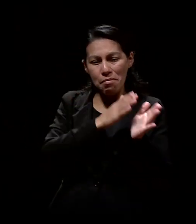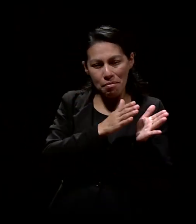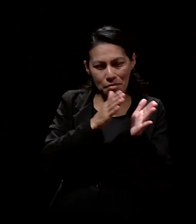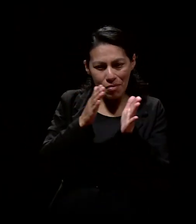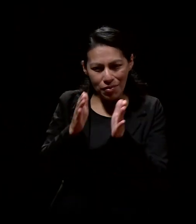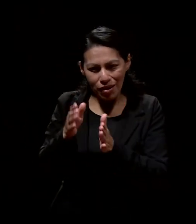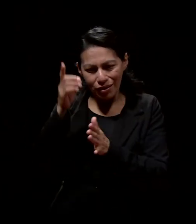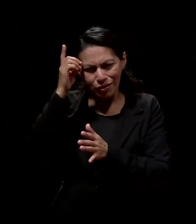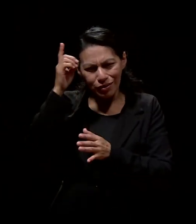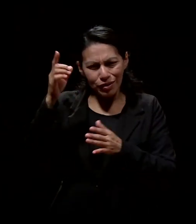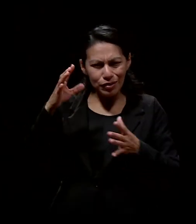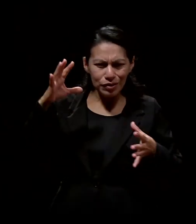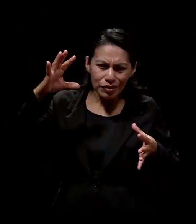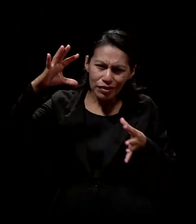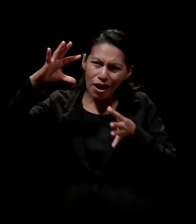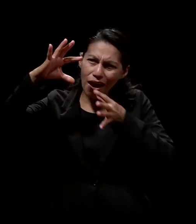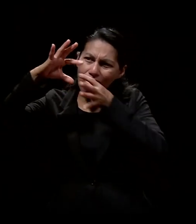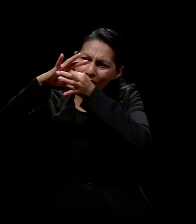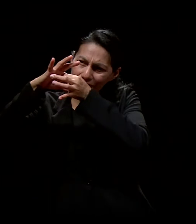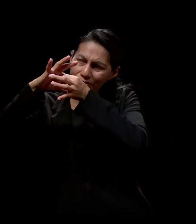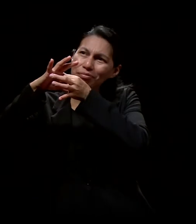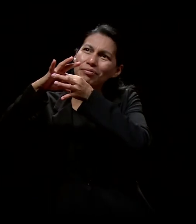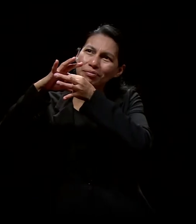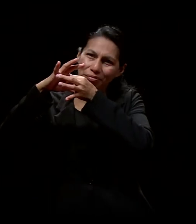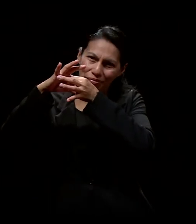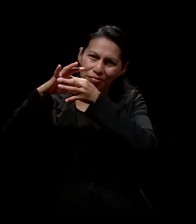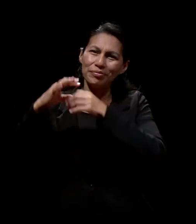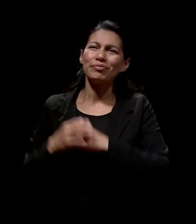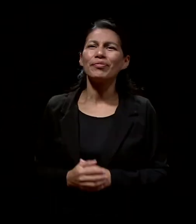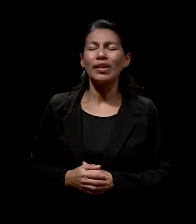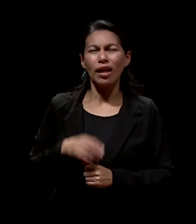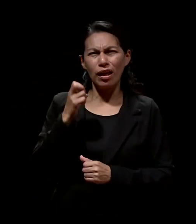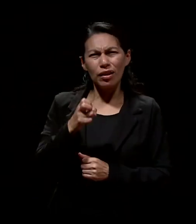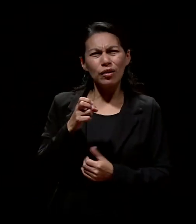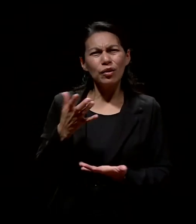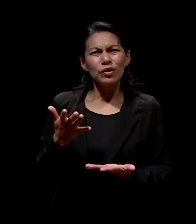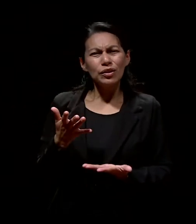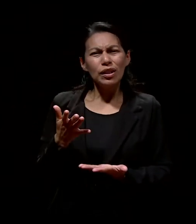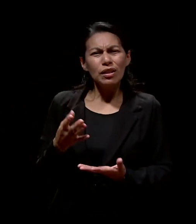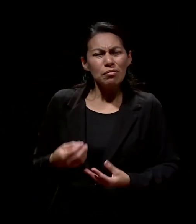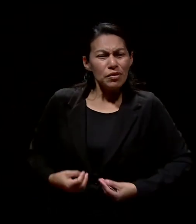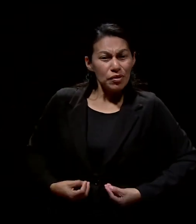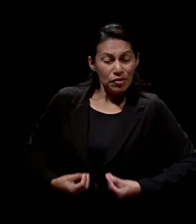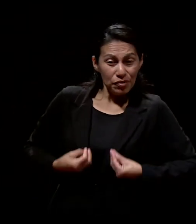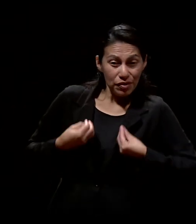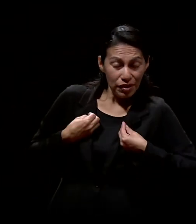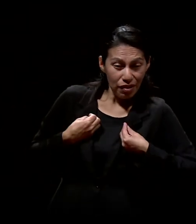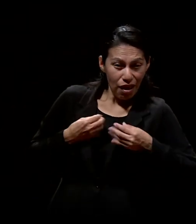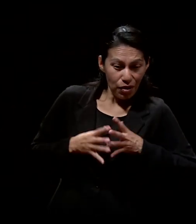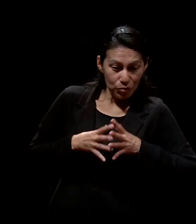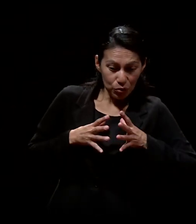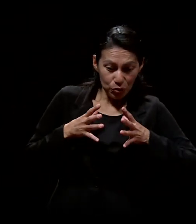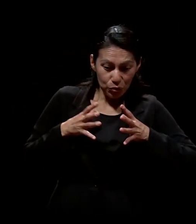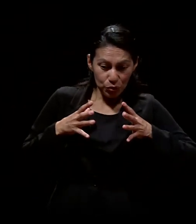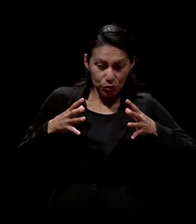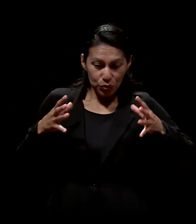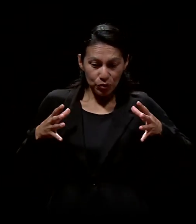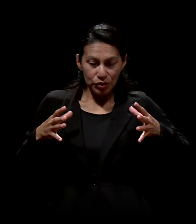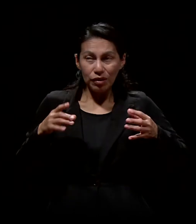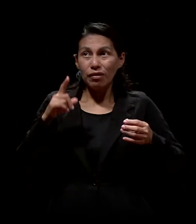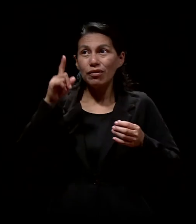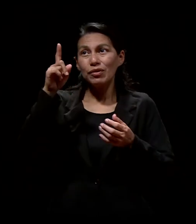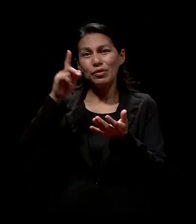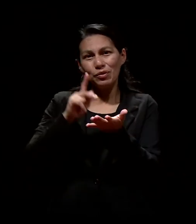escuchar los planes de Dios y ponernos en armonía con ellos. De esa manera, nuestra vida será el